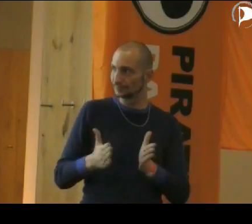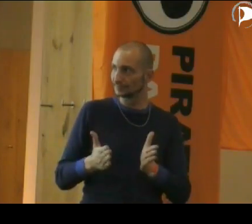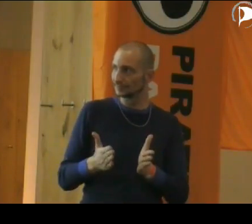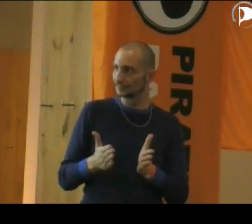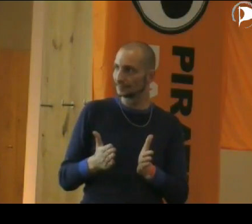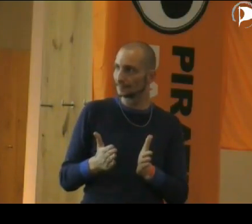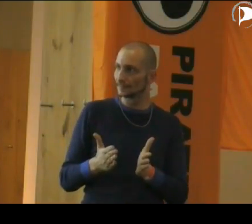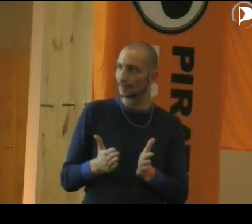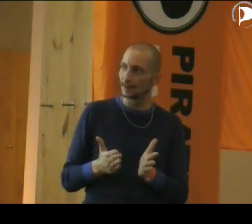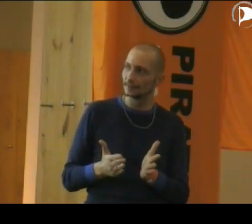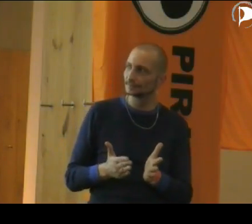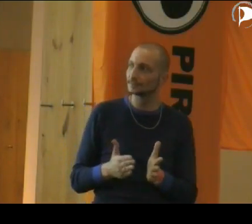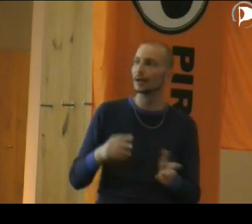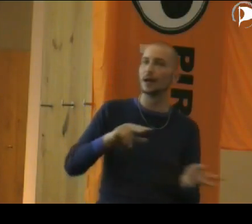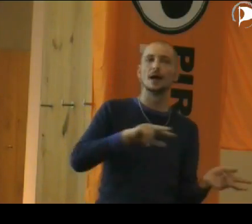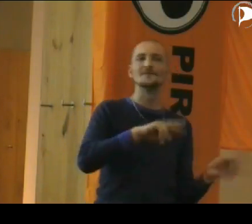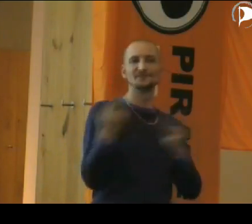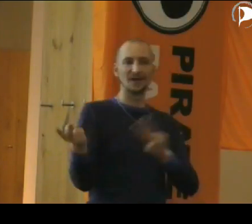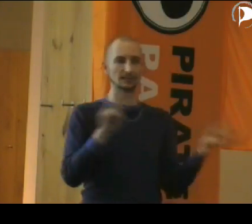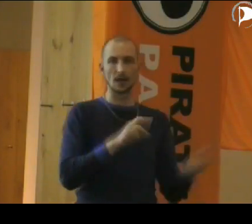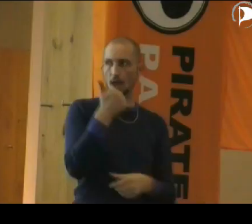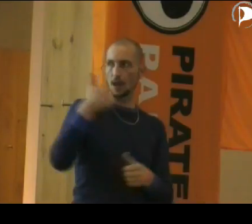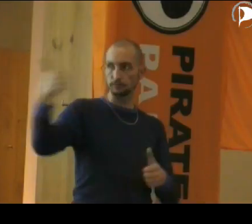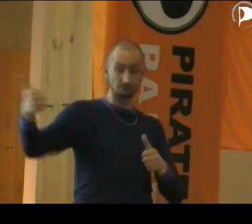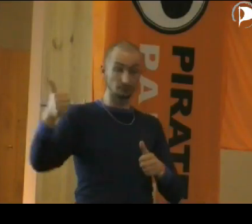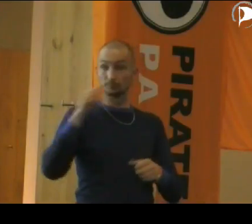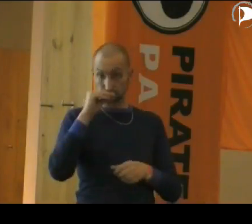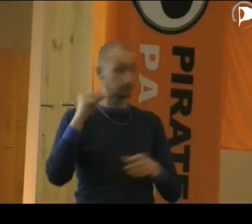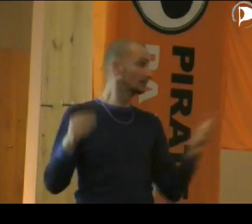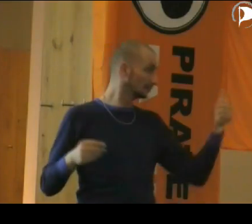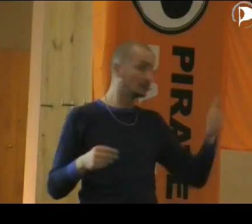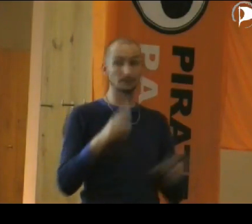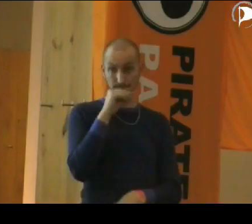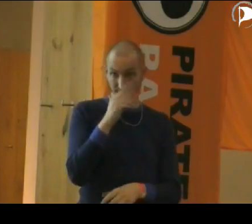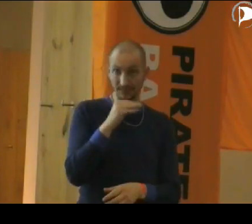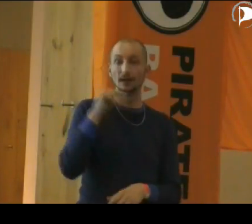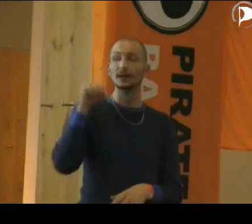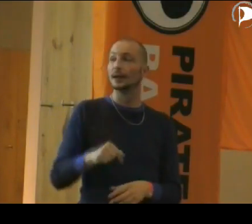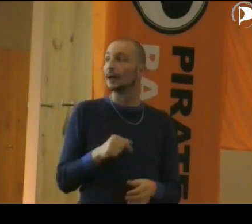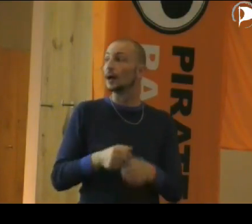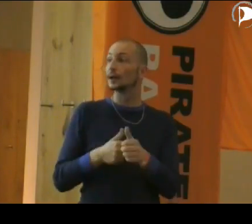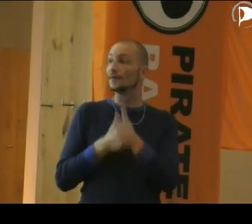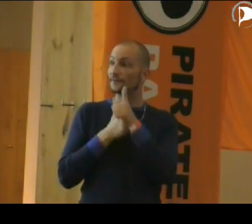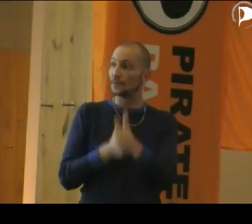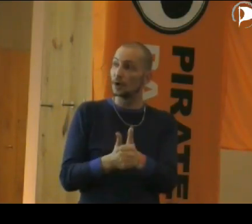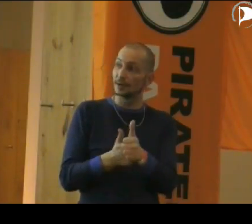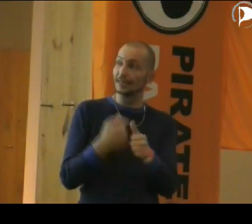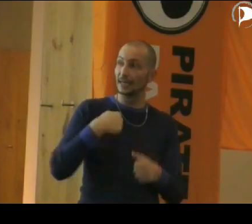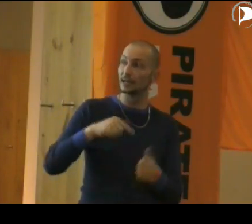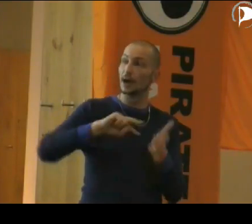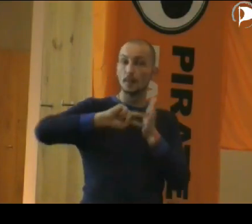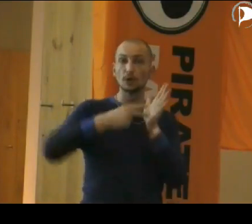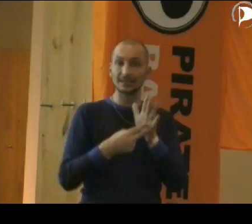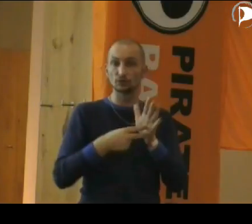hast du immer abwechselnd einmal da ok also jetzt sein potenzieller nachfolger für das politische geschäftsführer